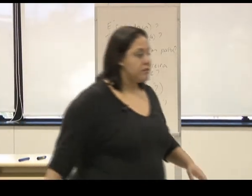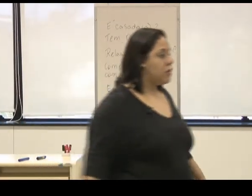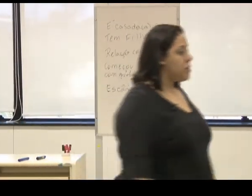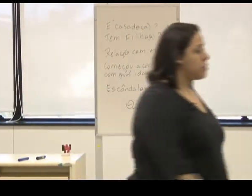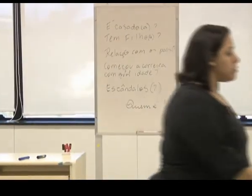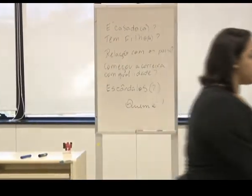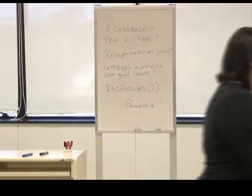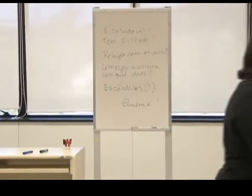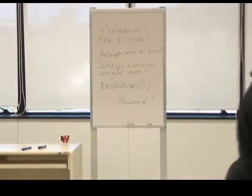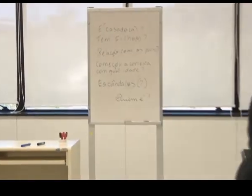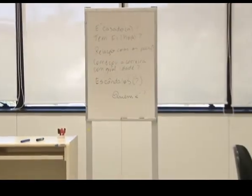minutos, o mesmo grupo.